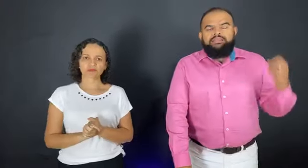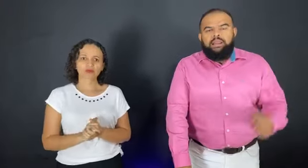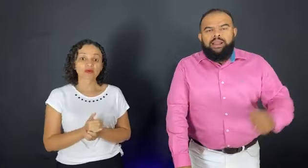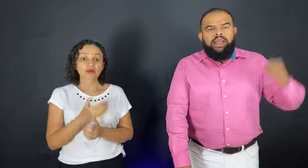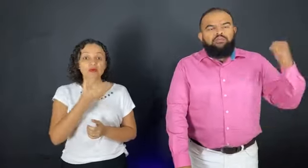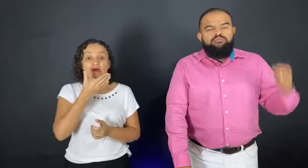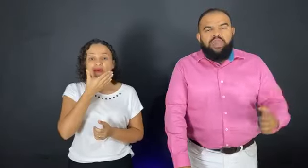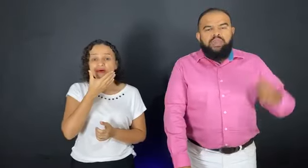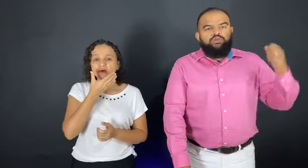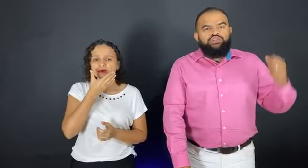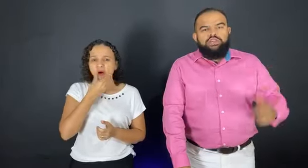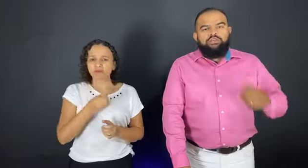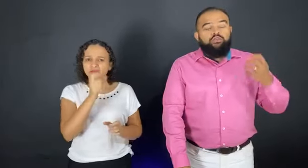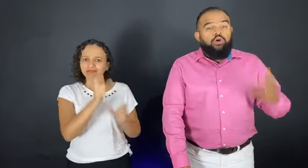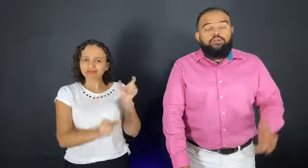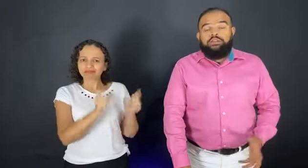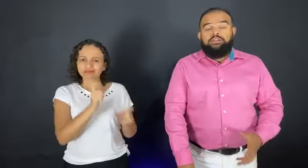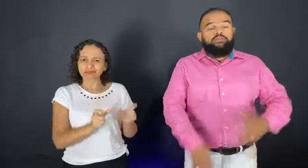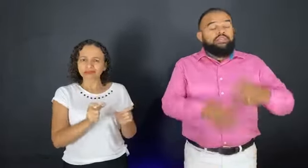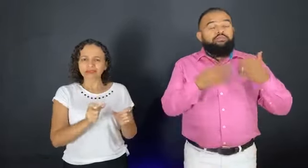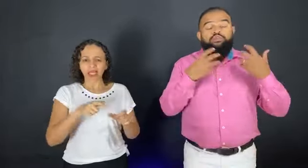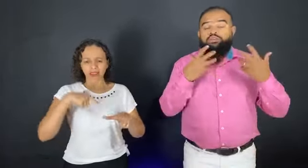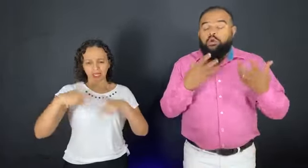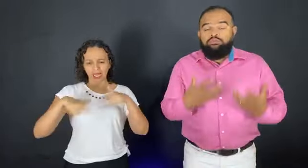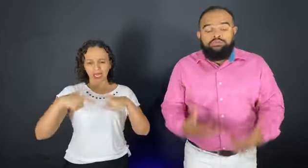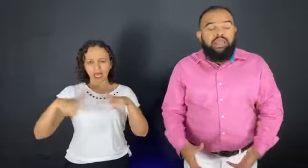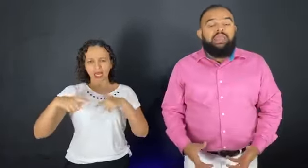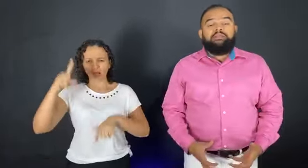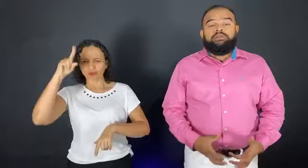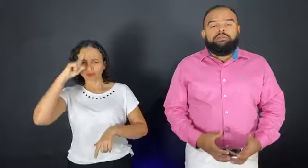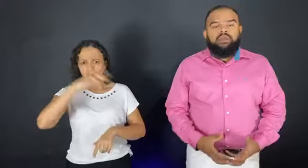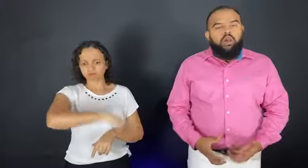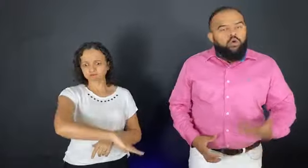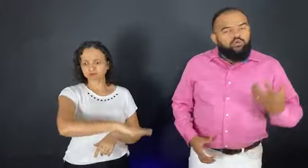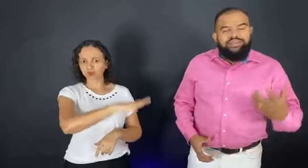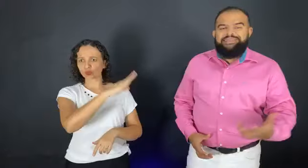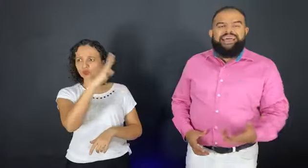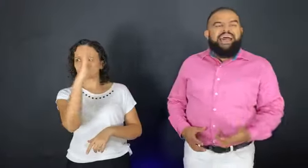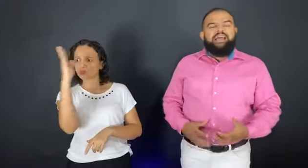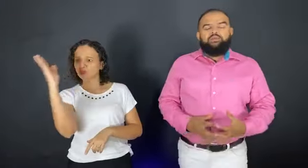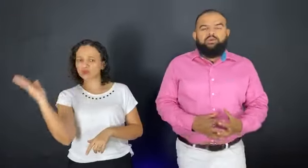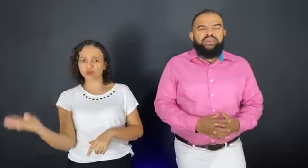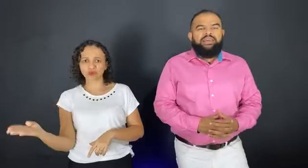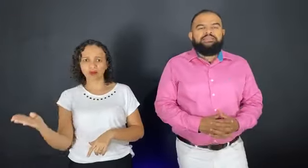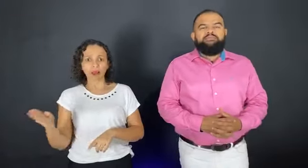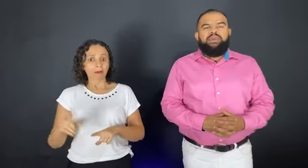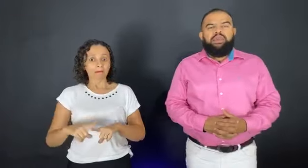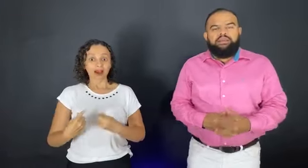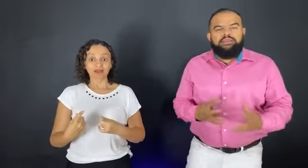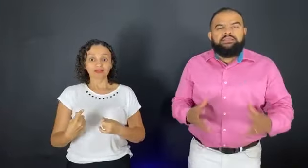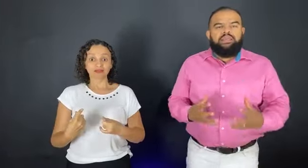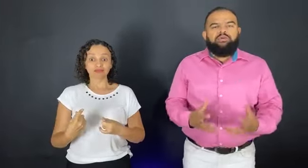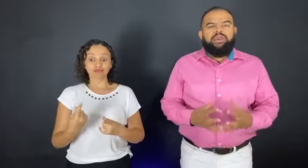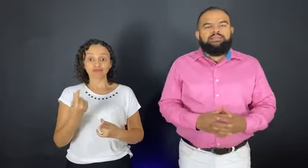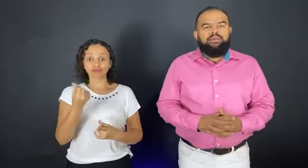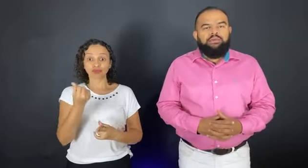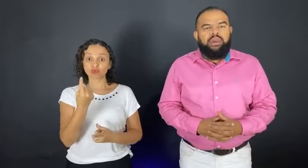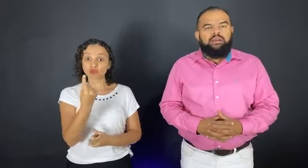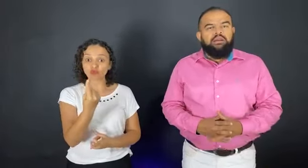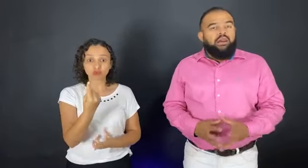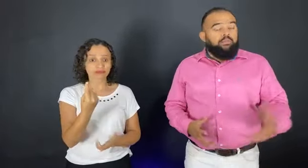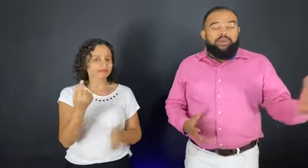trabalhadores, eles trabalharam bem o dia todo, eles não estavam descontentes com o denário que ia receber, que eles teriam